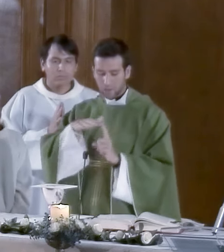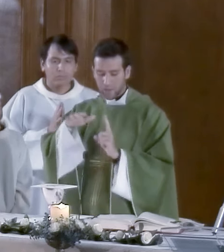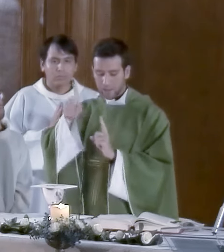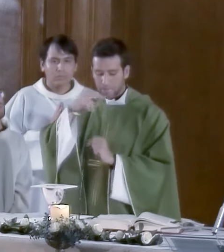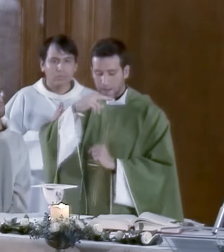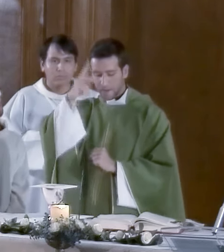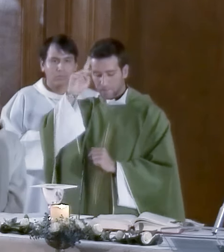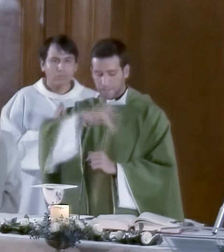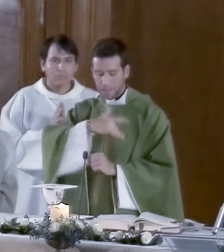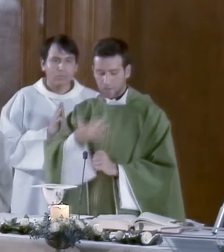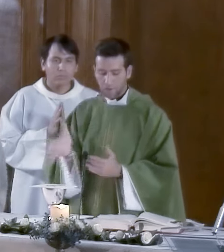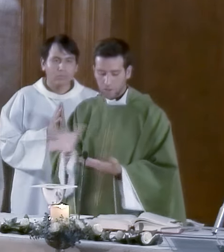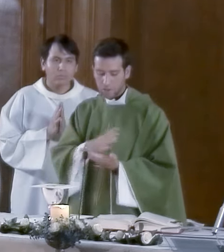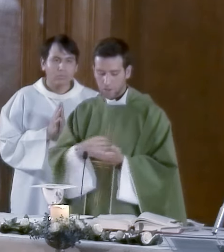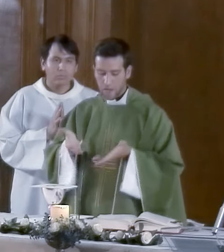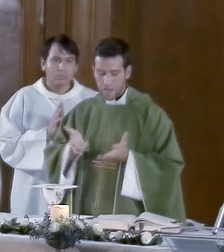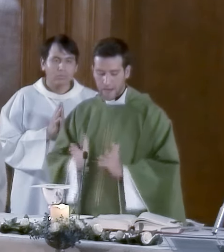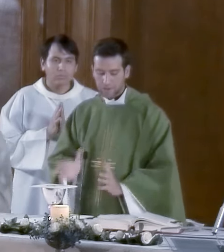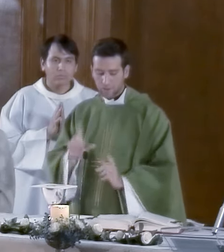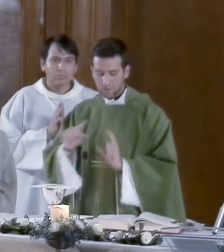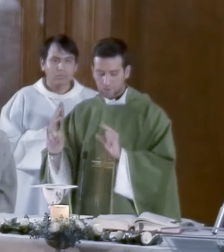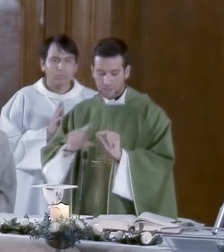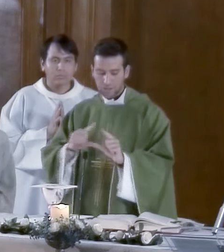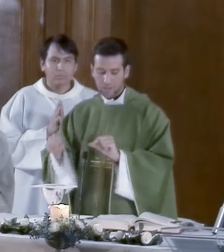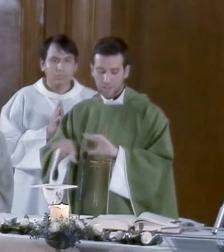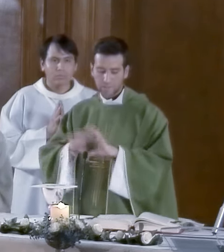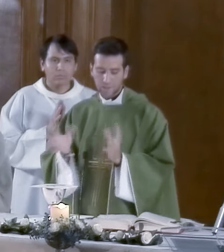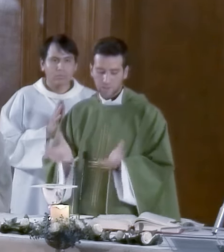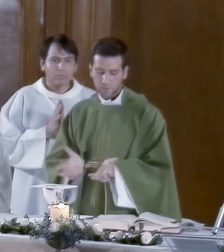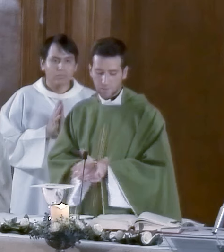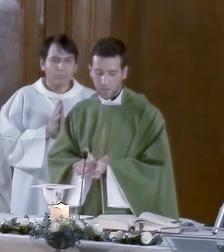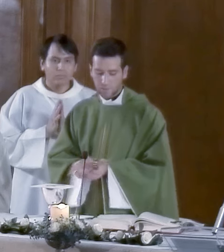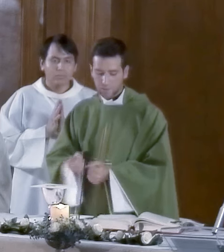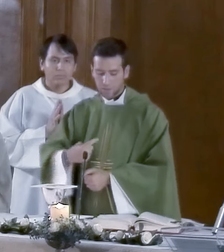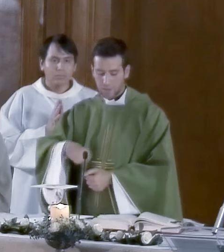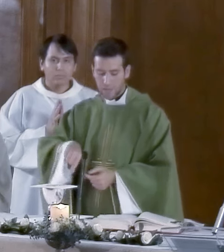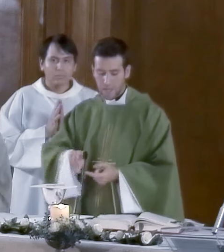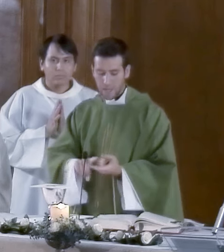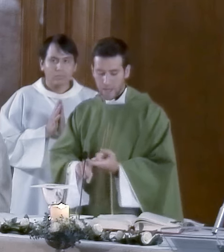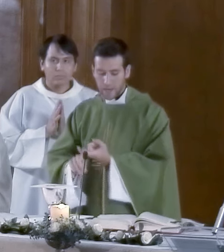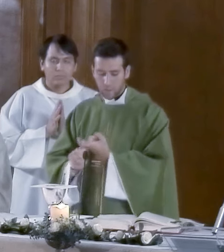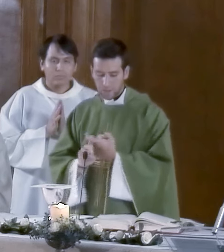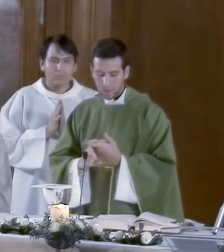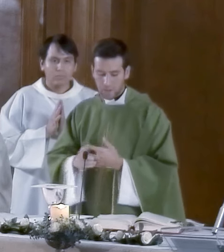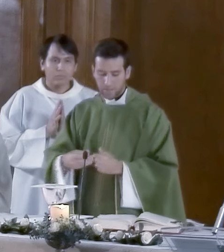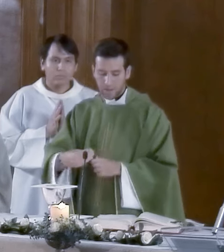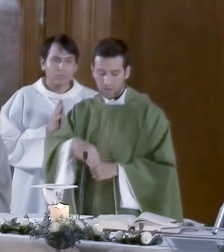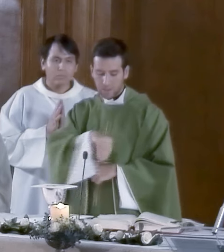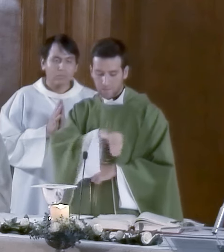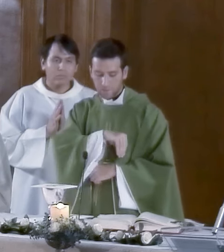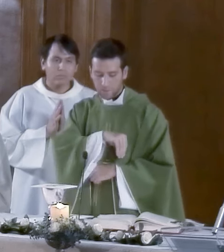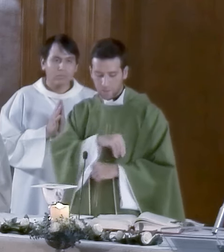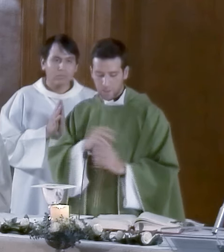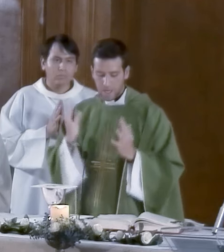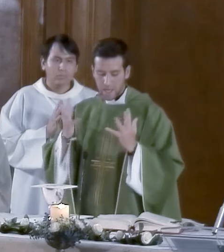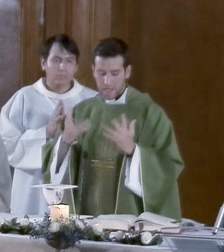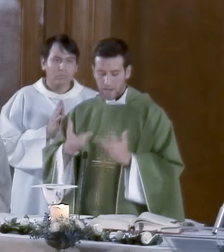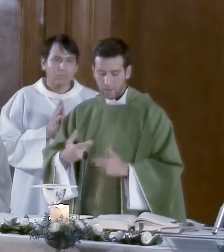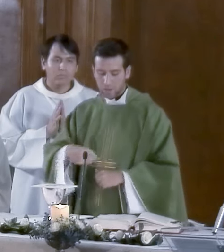en torno a ti, Padre misericordioso, a todos tus hijos dispersos por el mundo, a nuestros hermanos